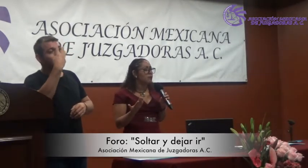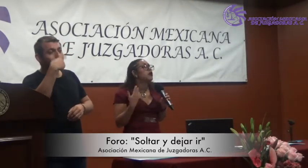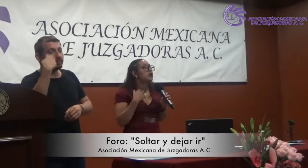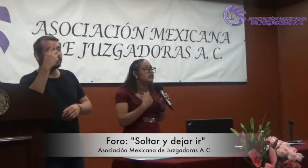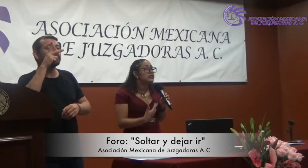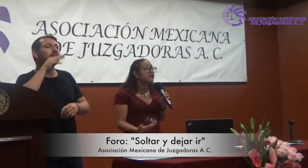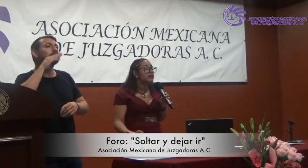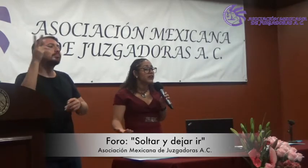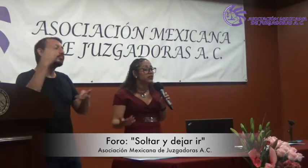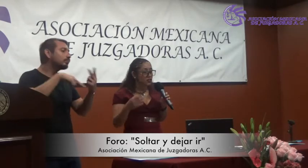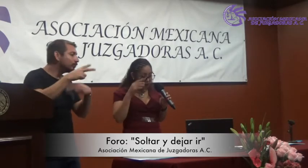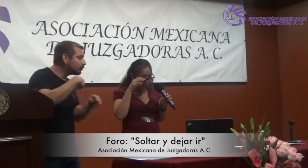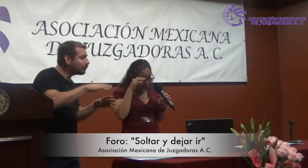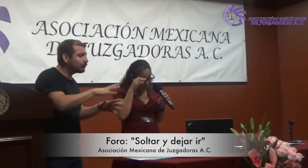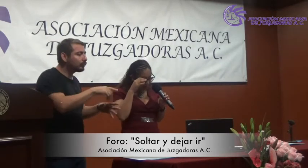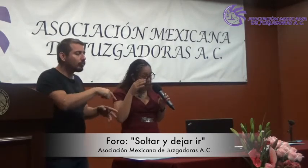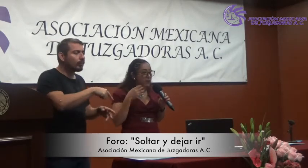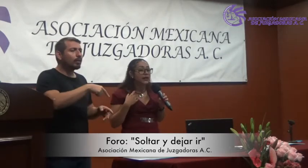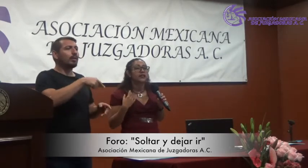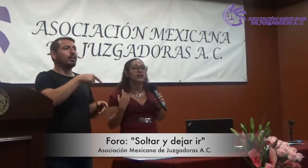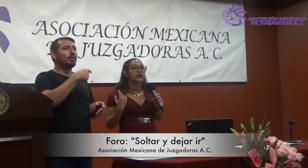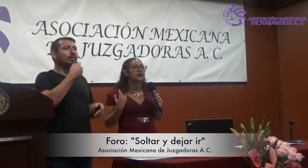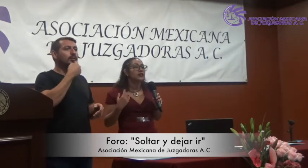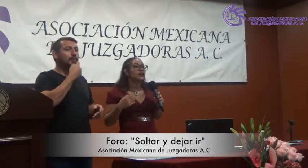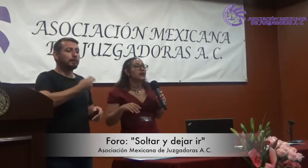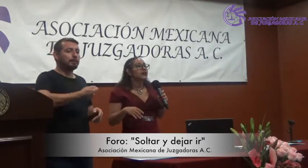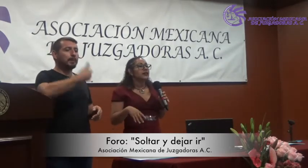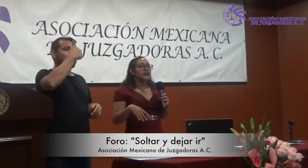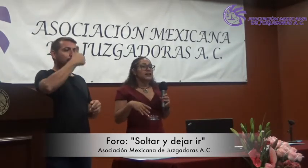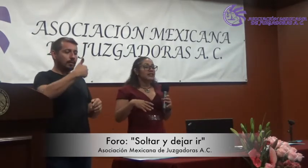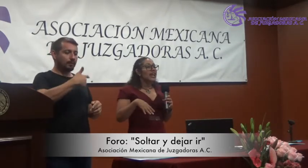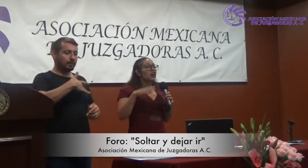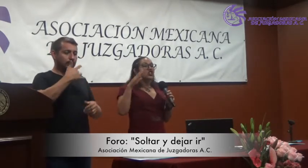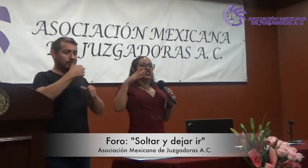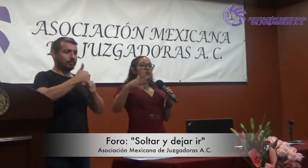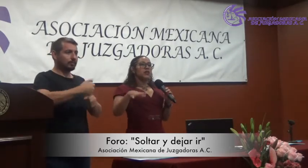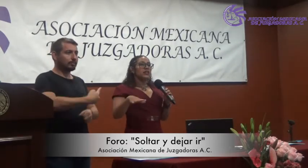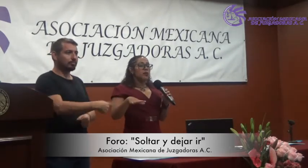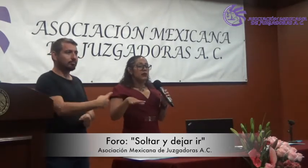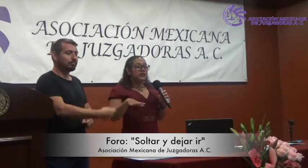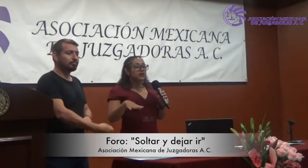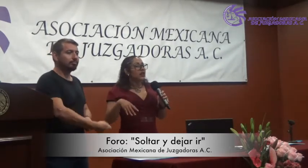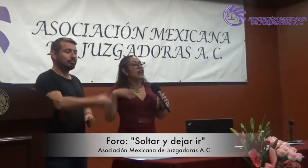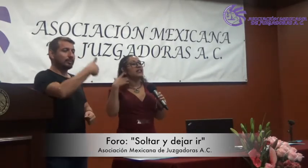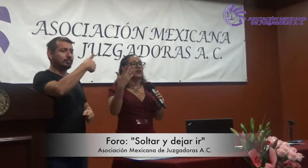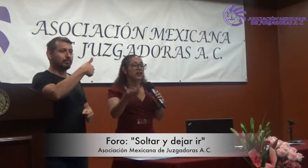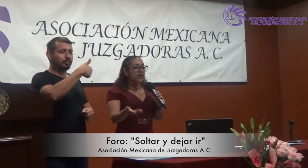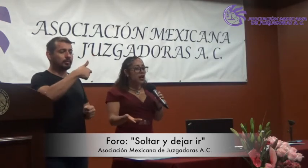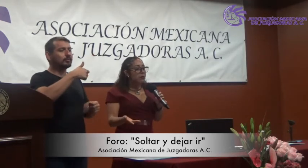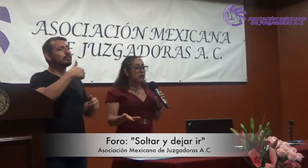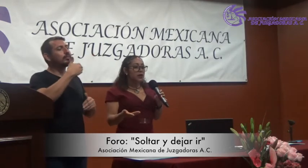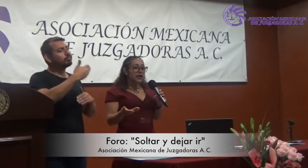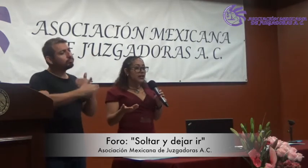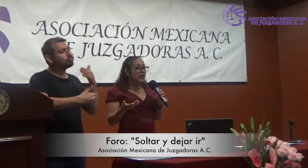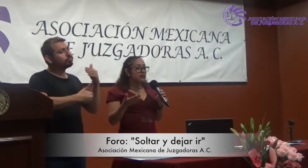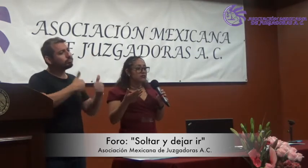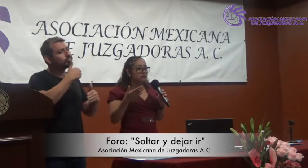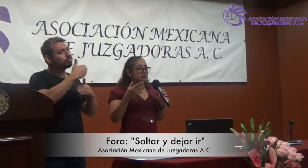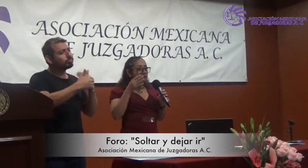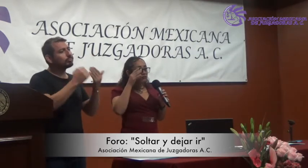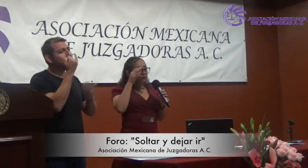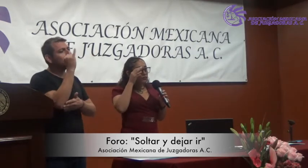pasó nada, pero ellos ya vivieron su drama de la pérdida. Se acostumbran al preescolar y se van a la